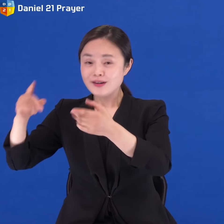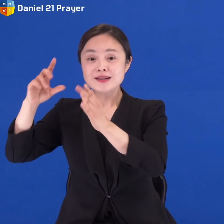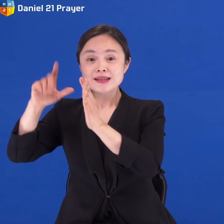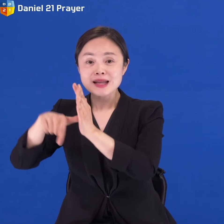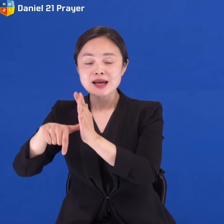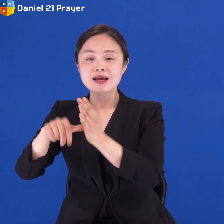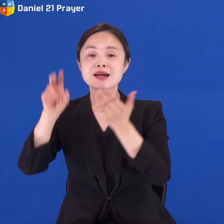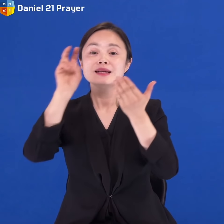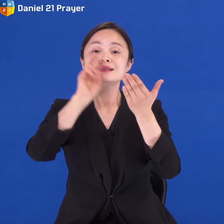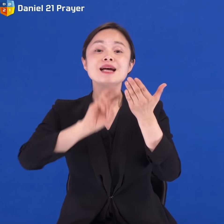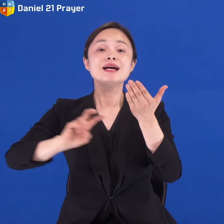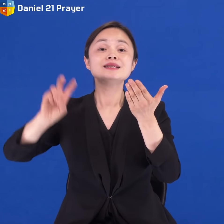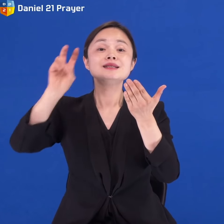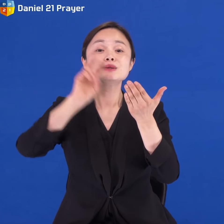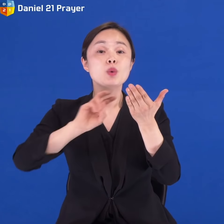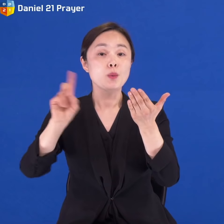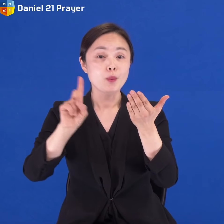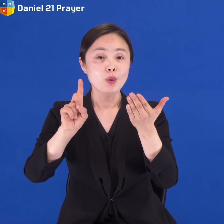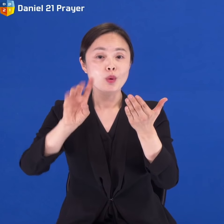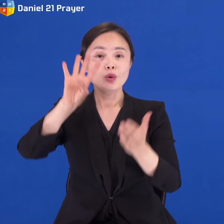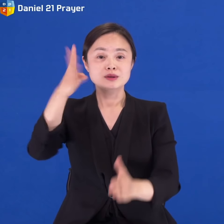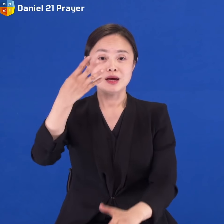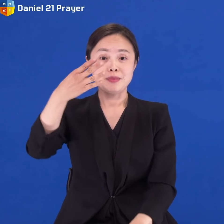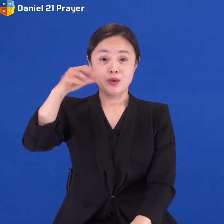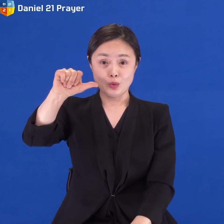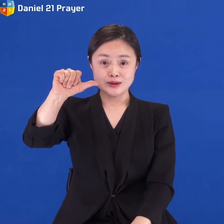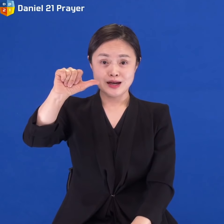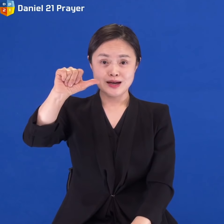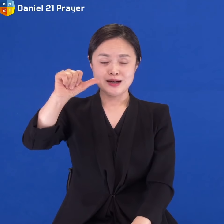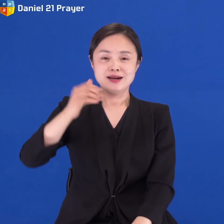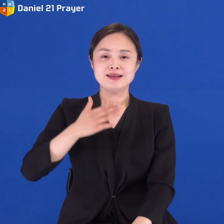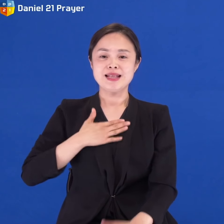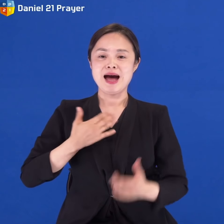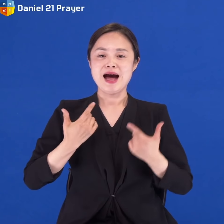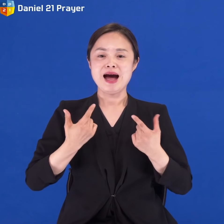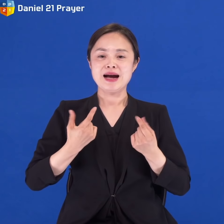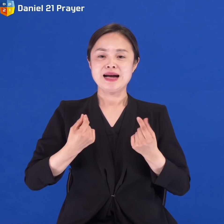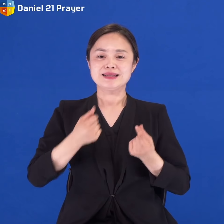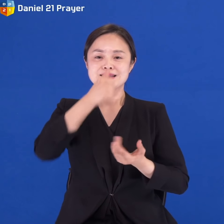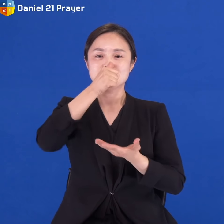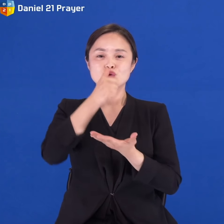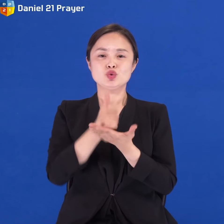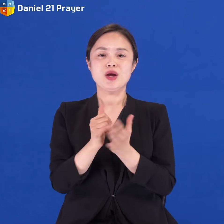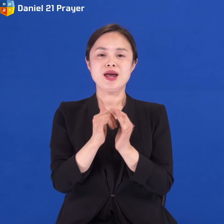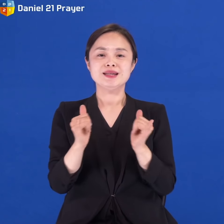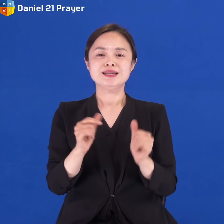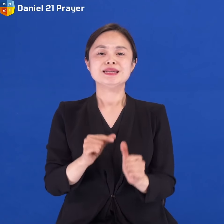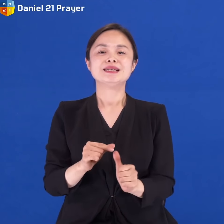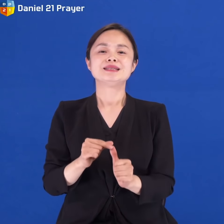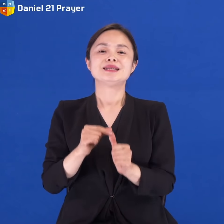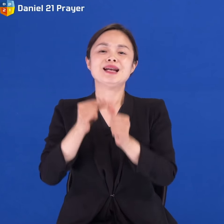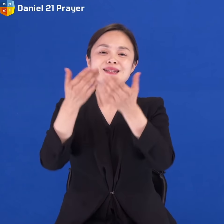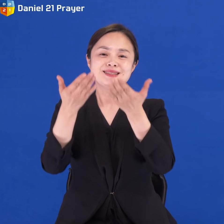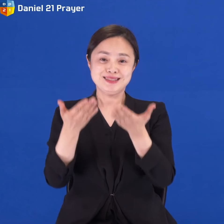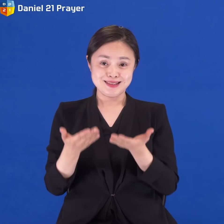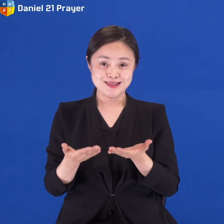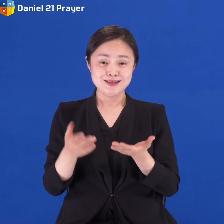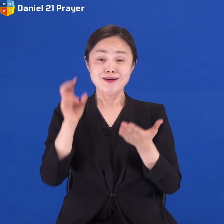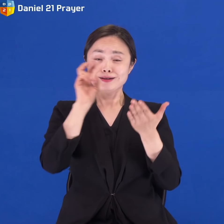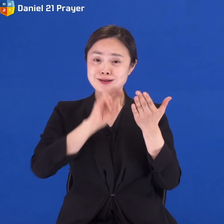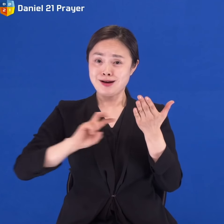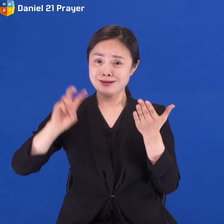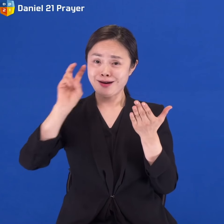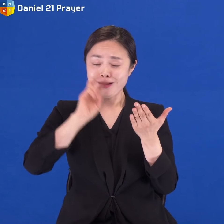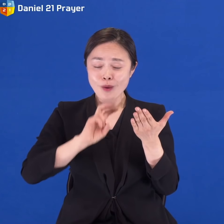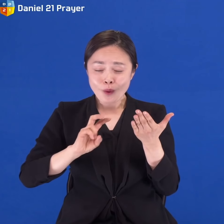같은 죄인 살리시는 거예요. 할렐루야. 기가 막히지 않나요? 구원 계획이? 어떻게 하필이면